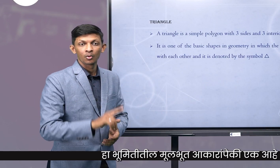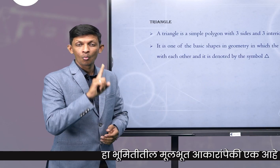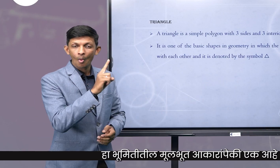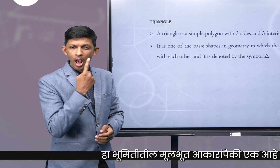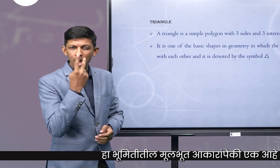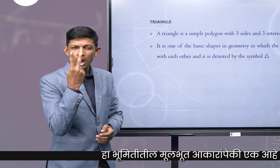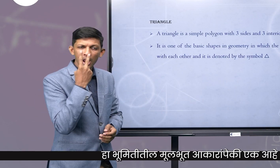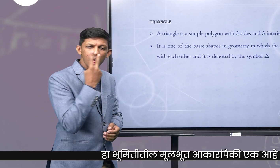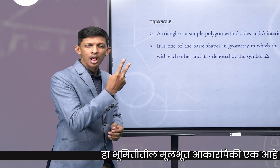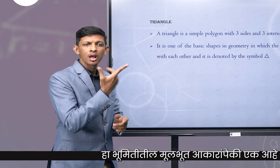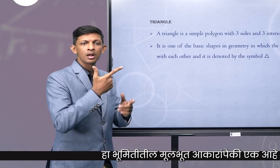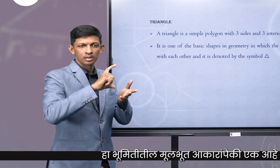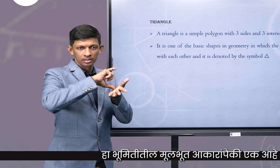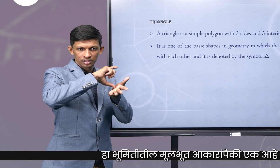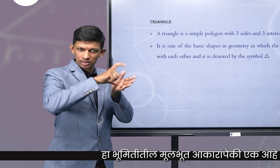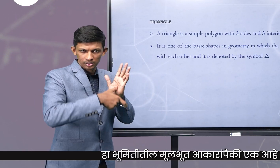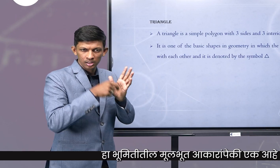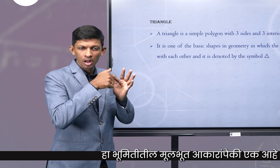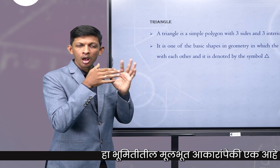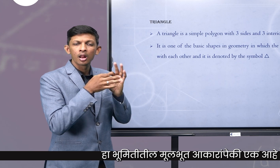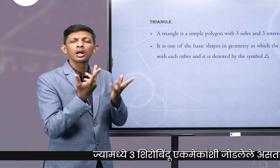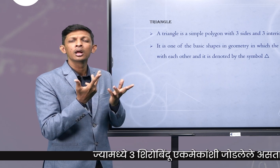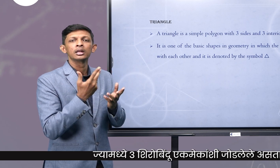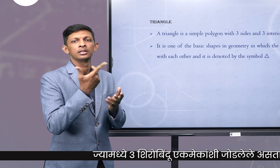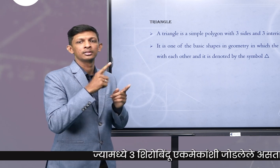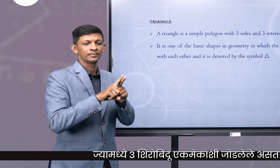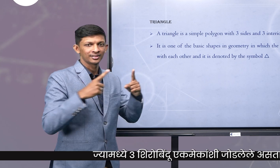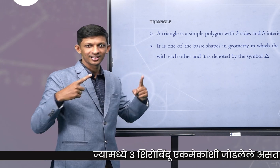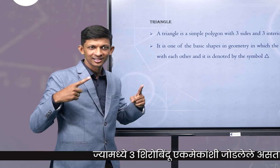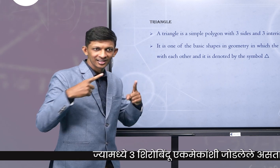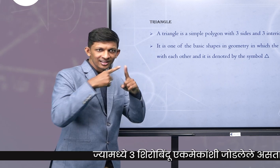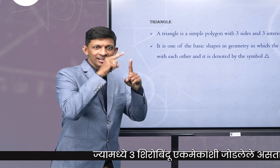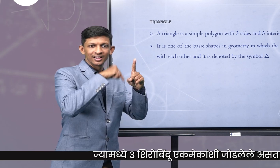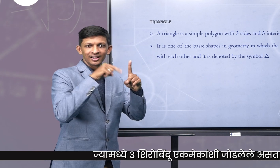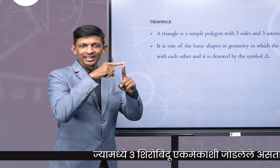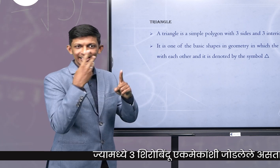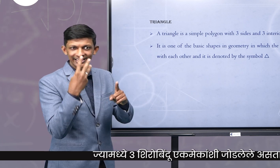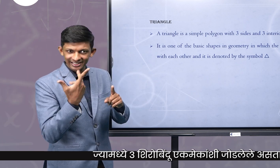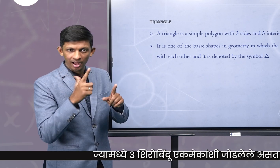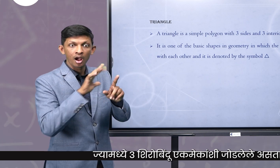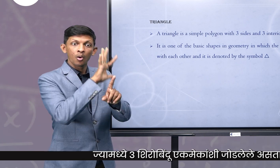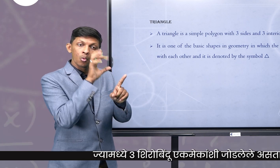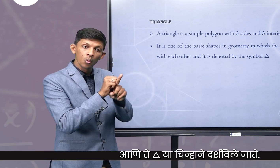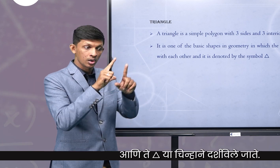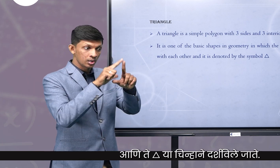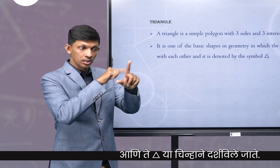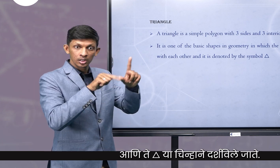या भूमितीतील मूलभूत आकारांपैकी एक आहे, ज्यामध्ये 3 शिरोबिंदू एकमेकांशी जोडलेले असतात आणि ते त्रिकोण